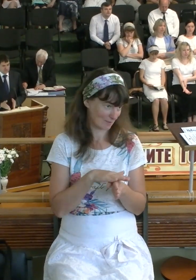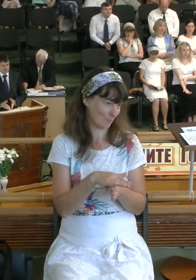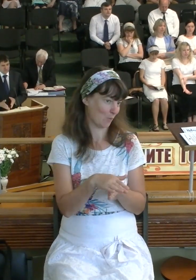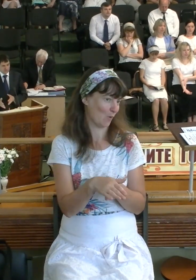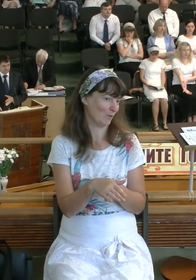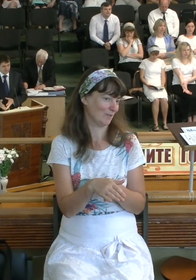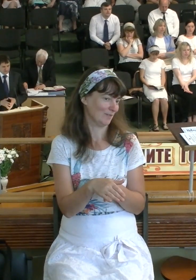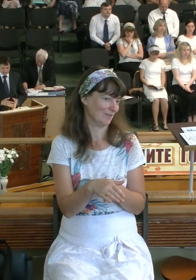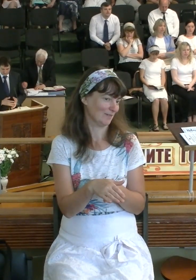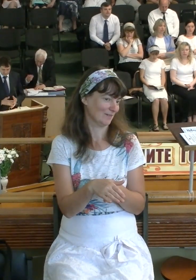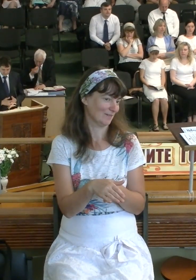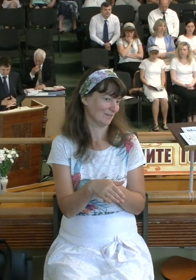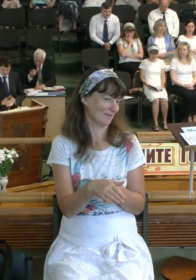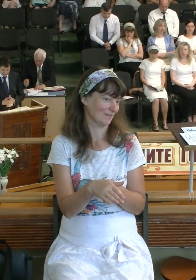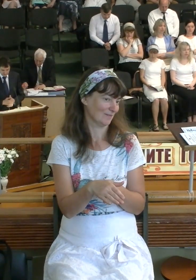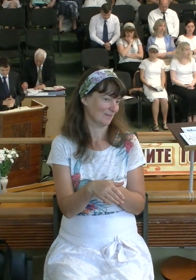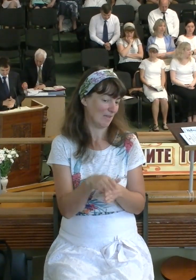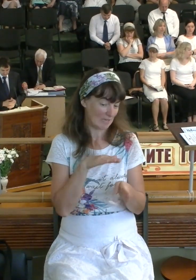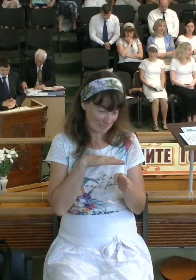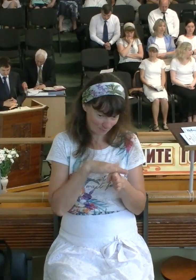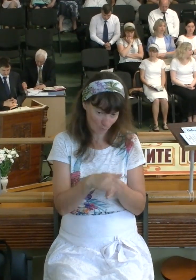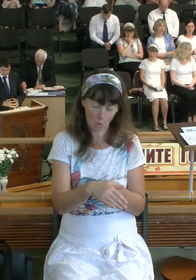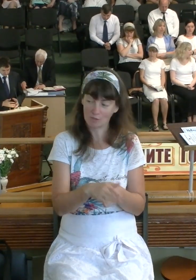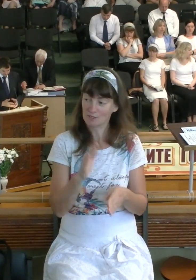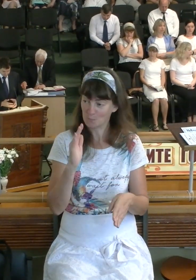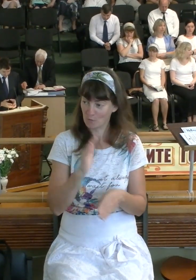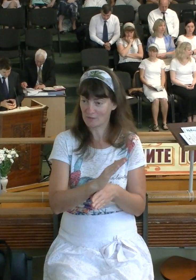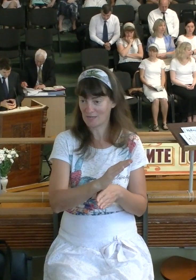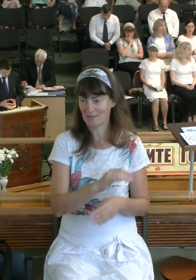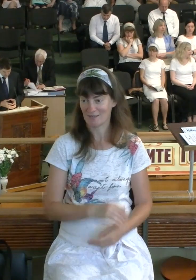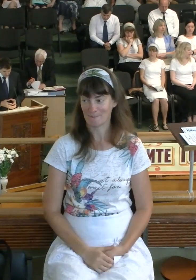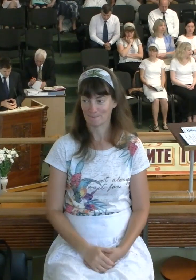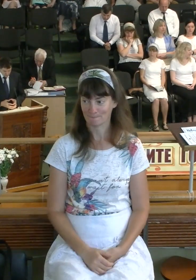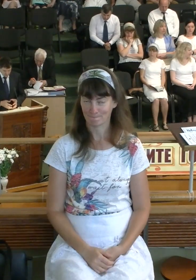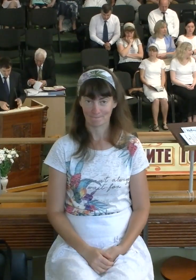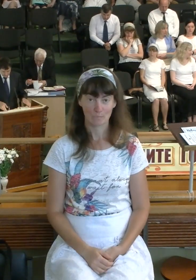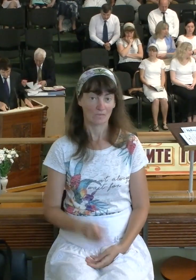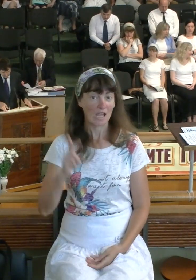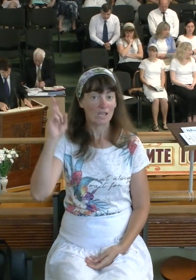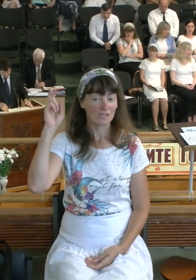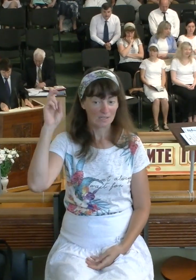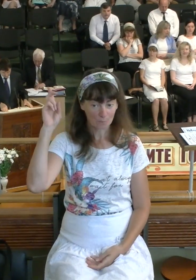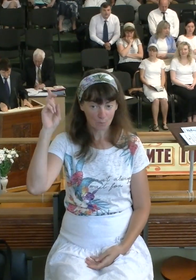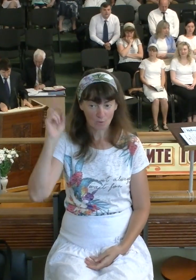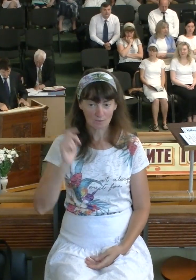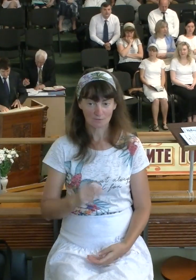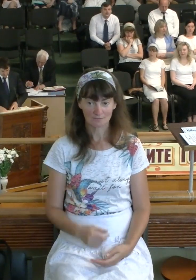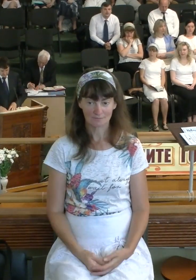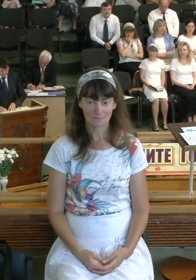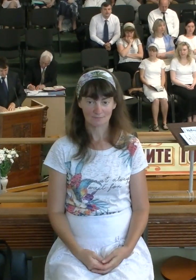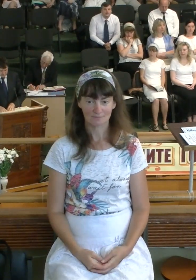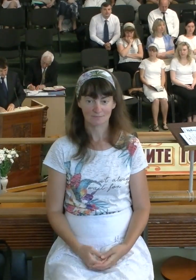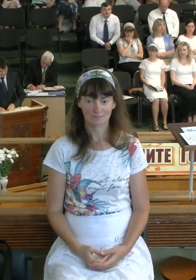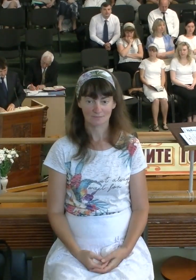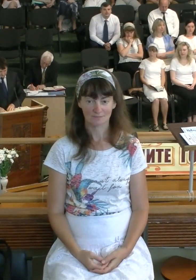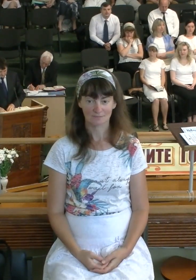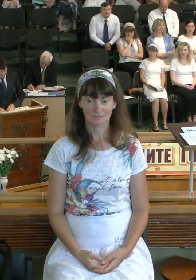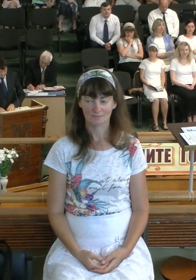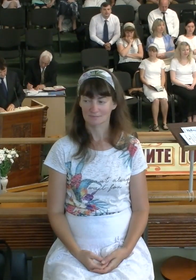Библию, идти и выполнять это повеление. И Бог повелевает